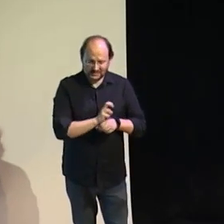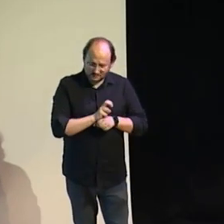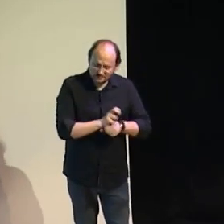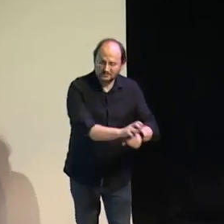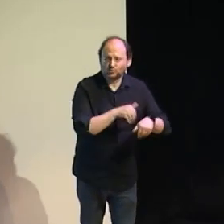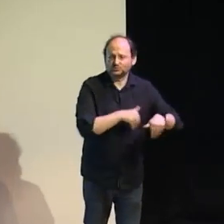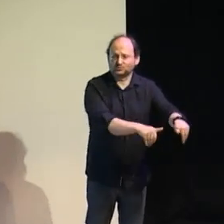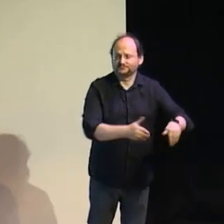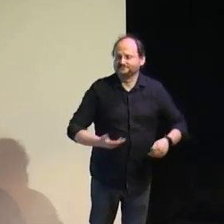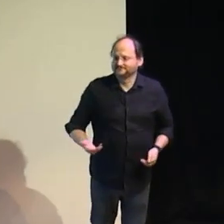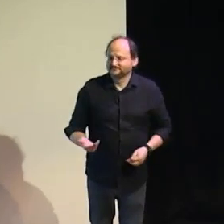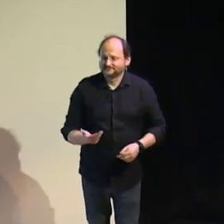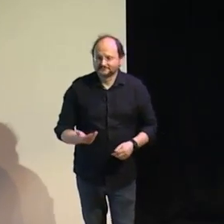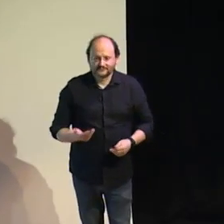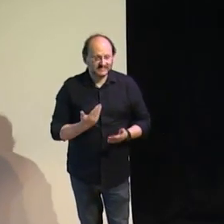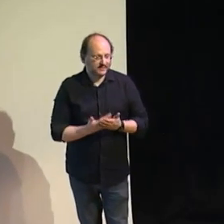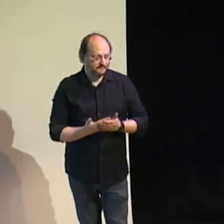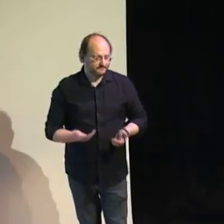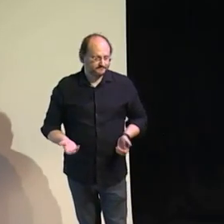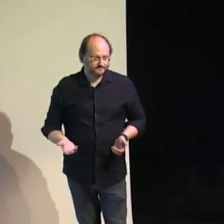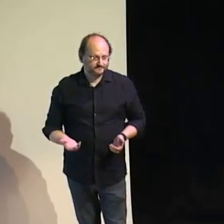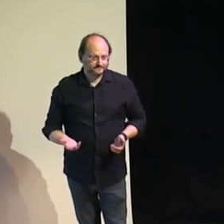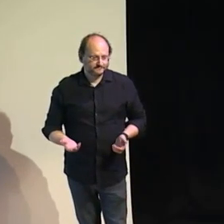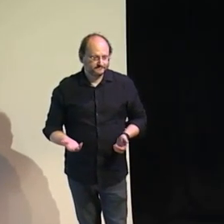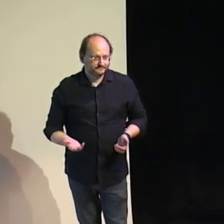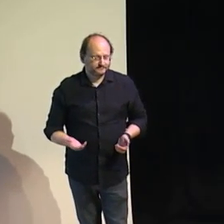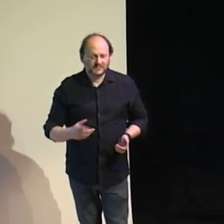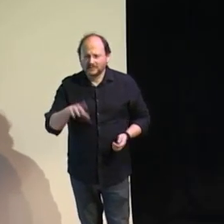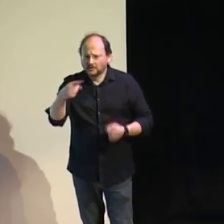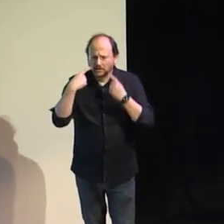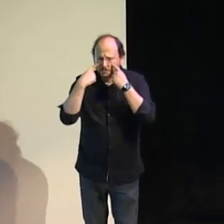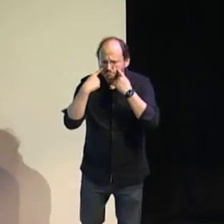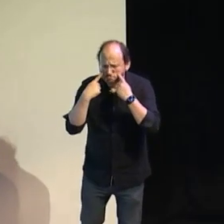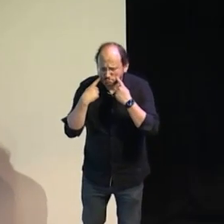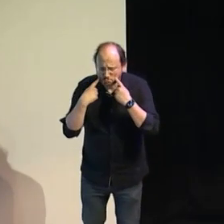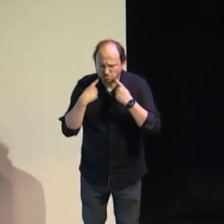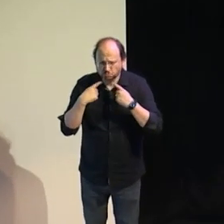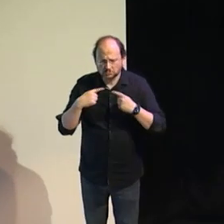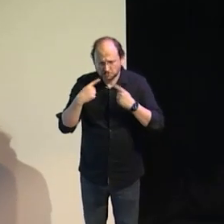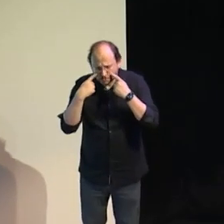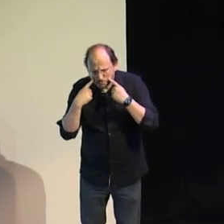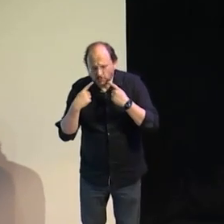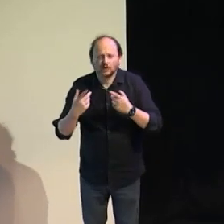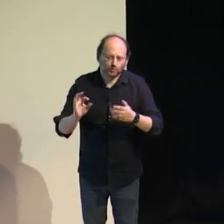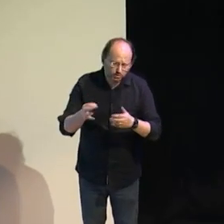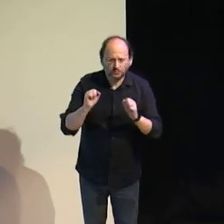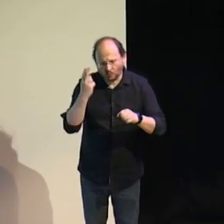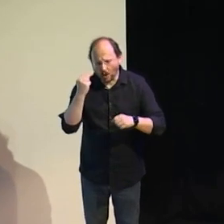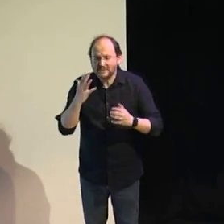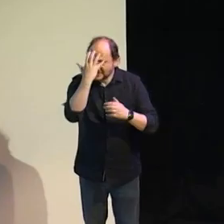comprendre. Et les sourds l'ont gardé, ce signe-là, alors qu'avant, ce signe était compris par les entendants. Si on vous fait ce signe-là, là, vous